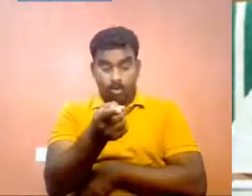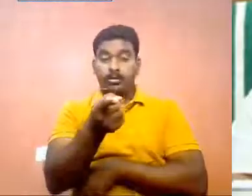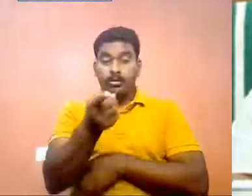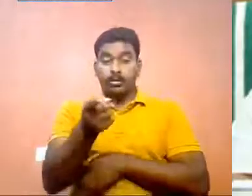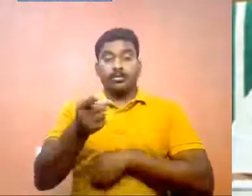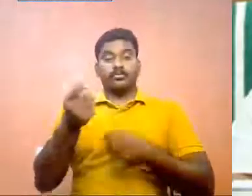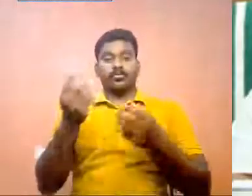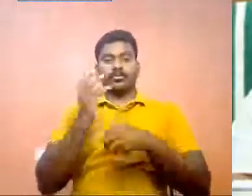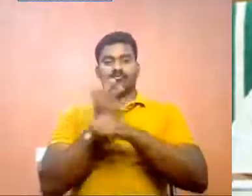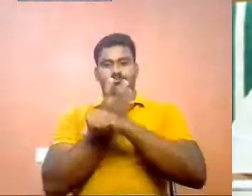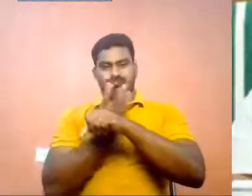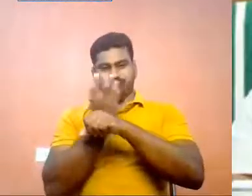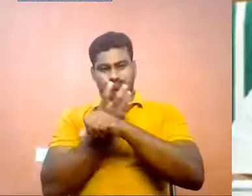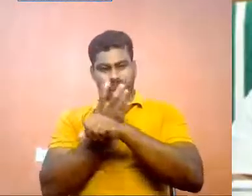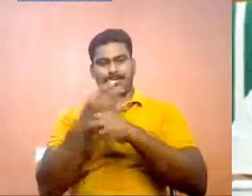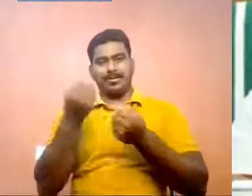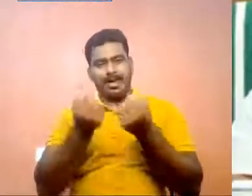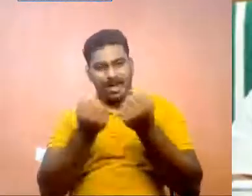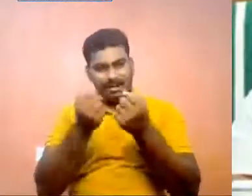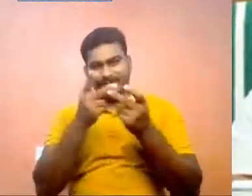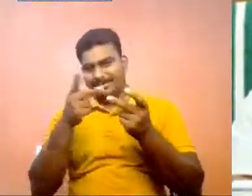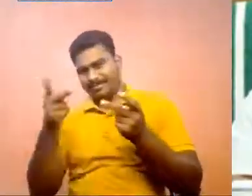വാഹനങ്ങൾ അതിൻ്റെ ഭാഗമായി ഏർപ്പാട് ചെയ്യും.